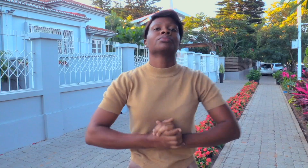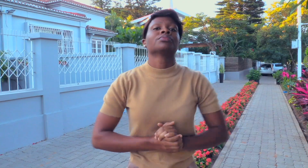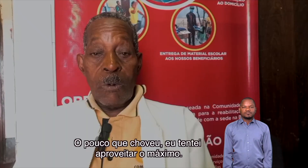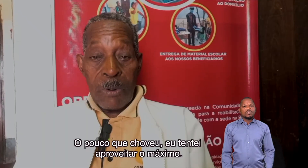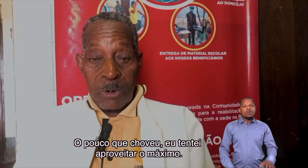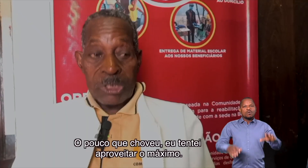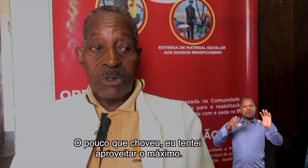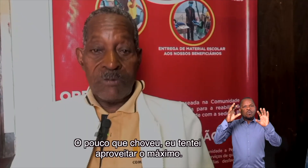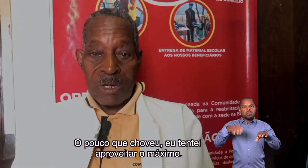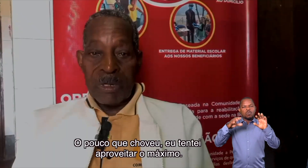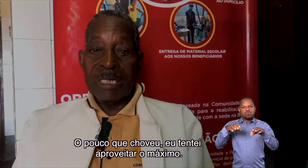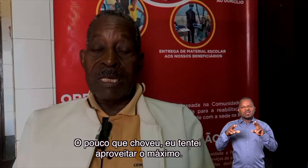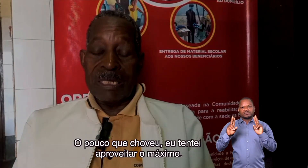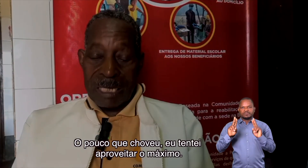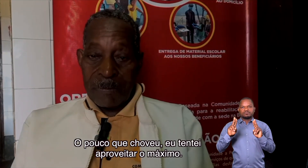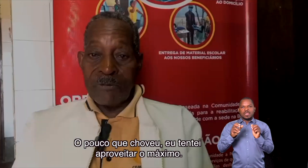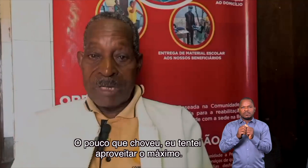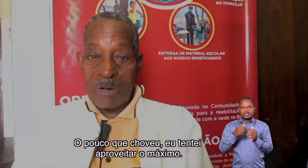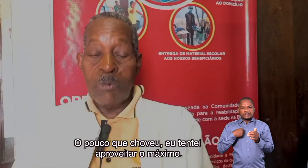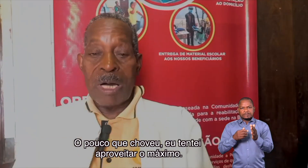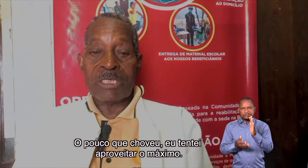De pouco que choveu, eu tentei aproveitar o máximo.